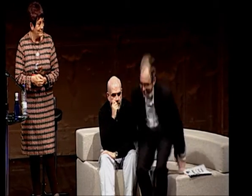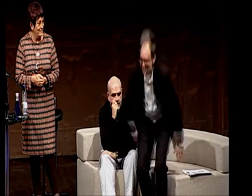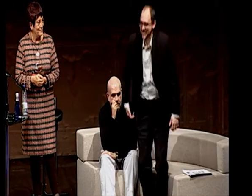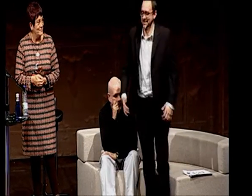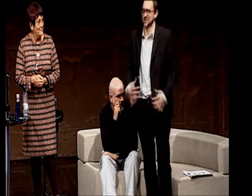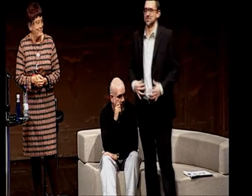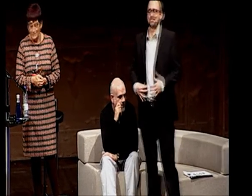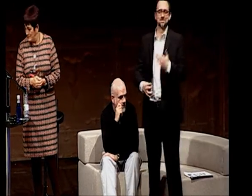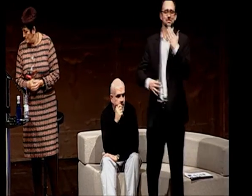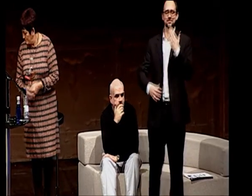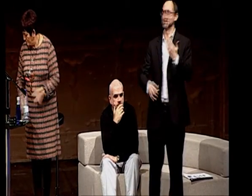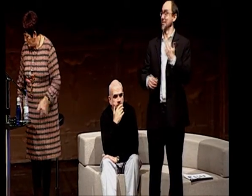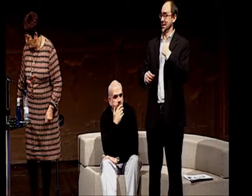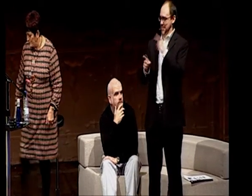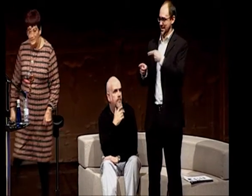pregunta